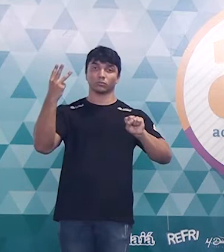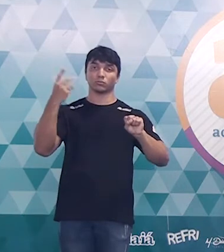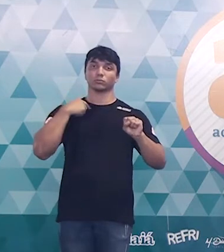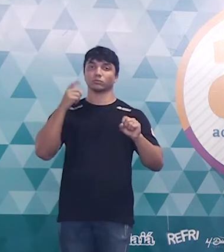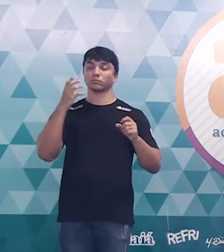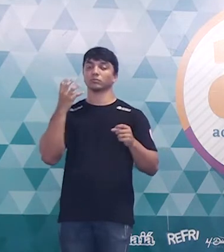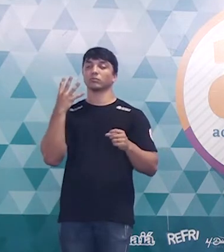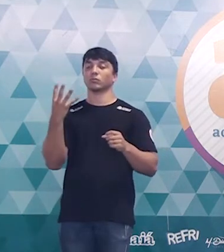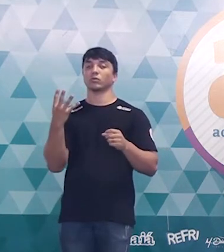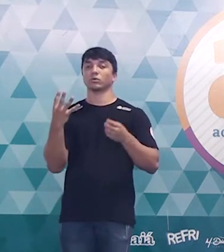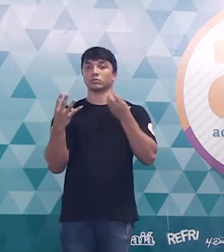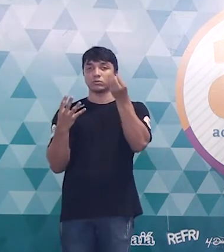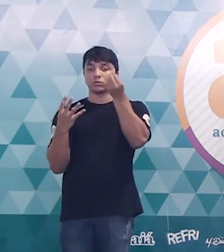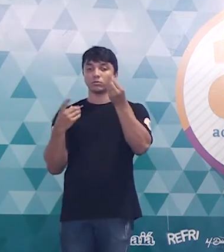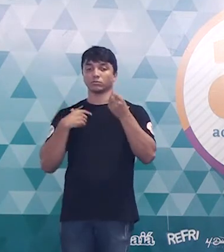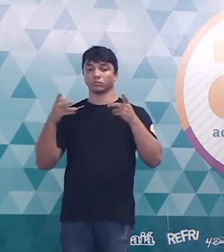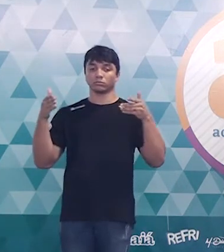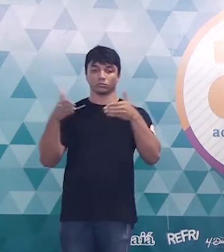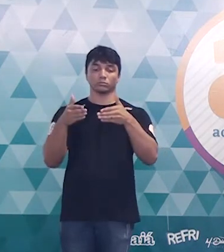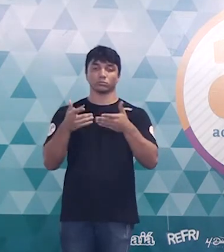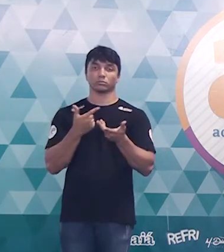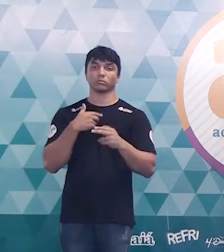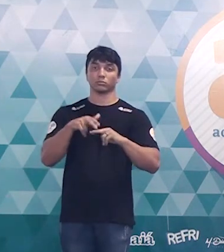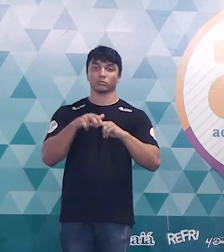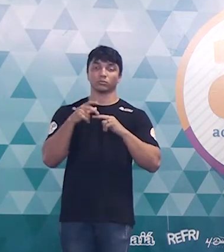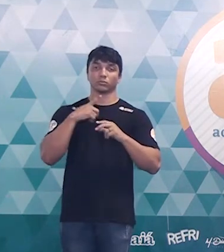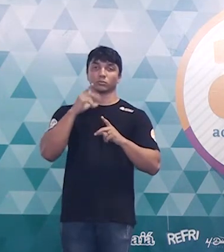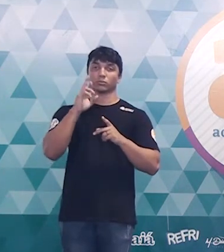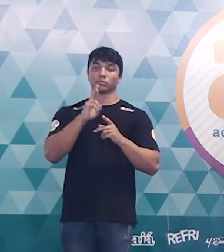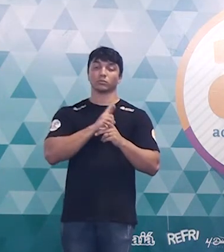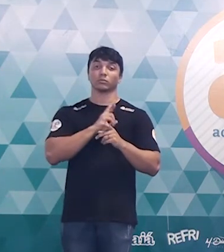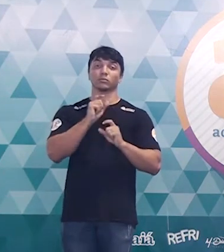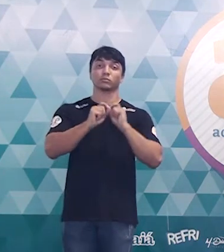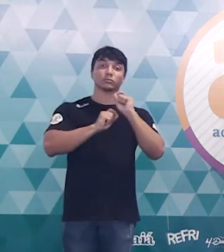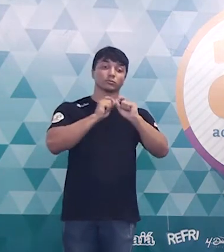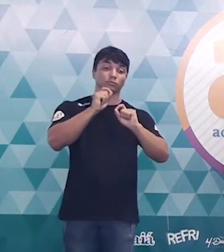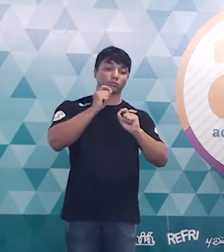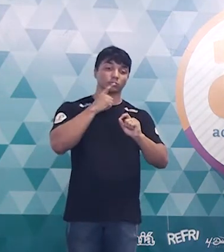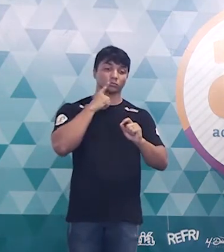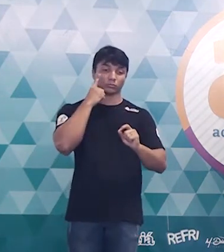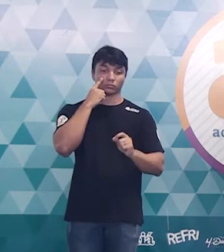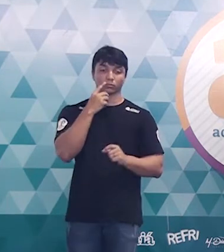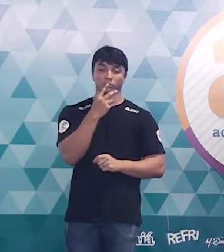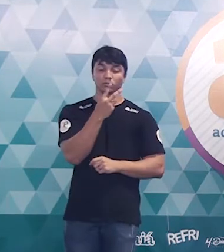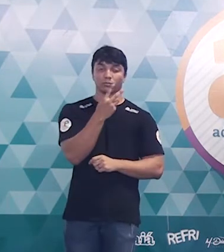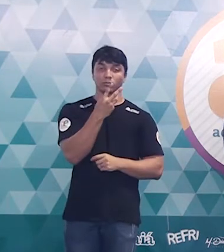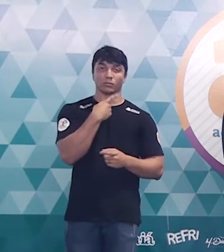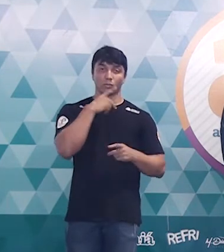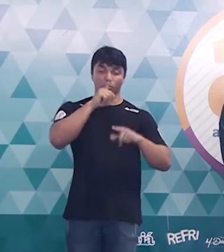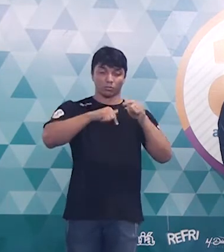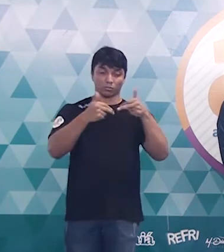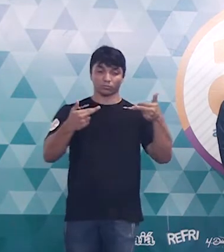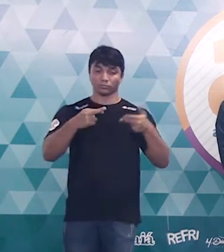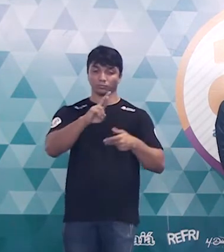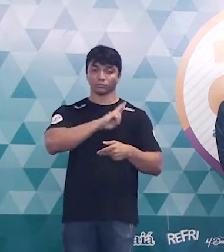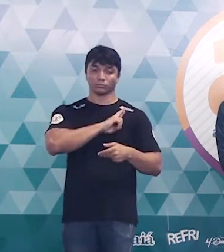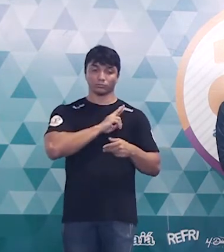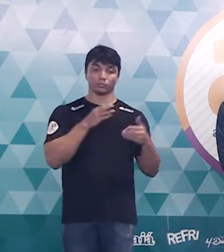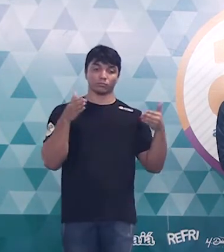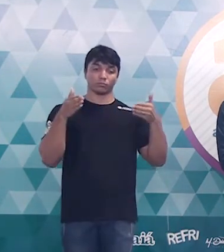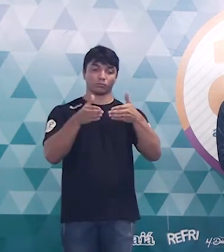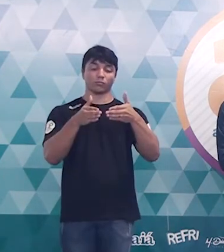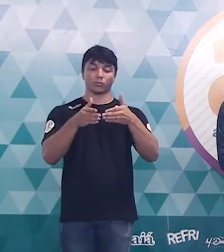O 4 e o 6, no meio. Daí você ter aprendido que o produto dos